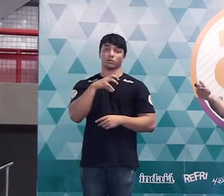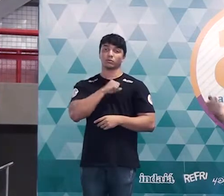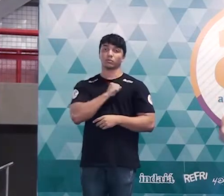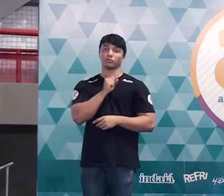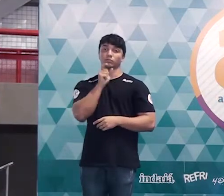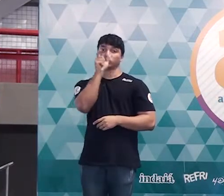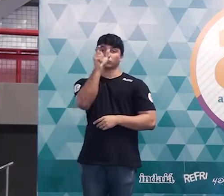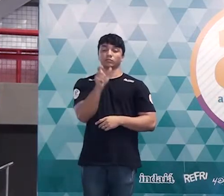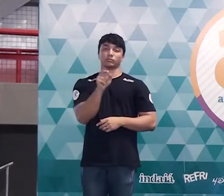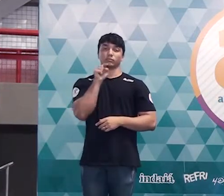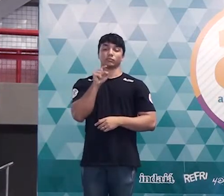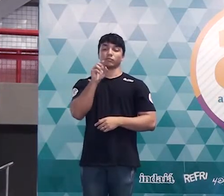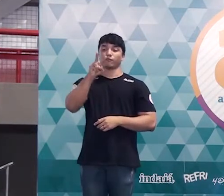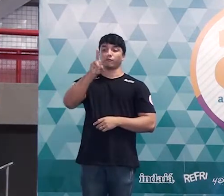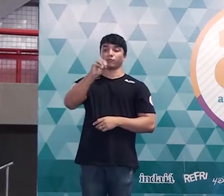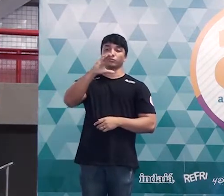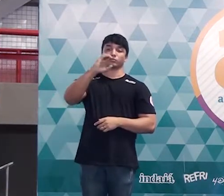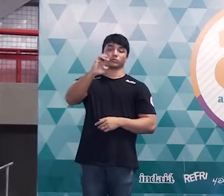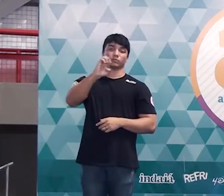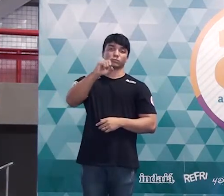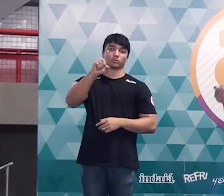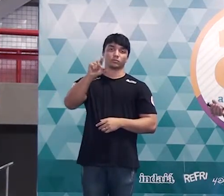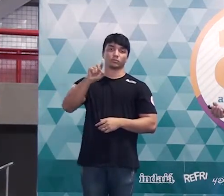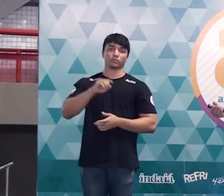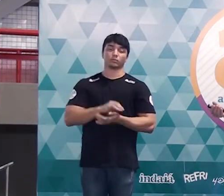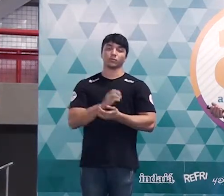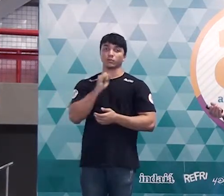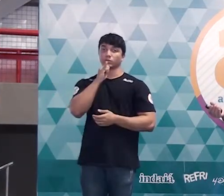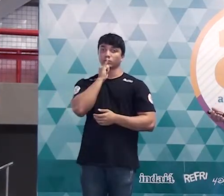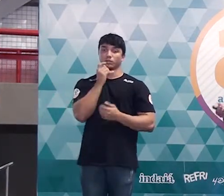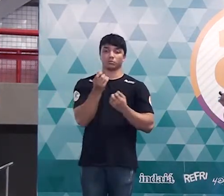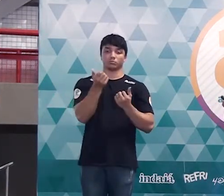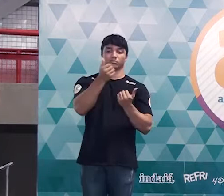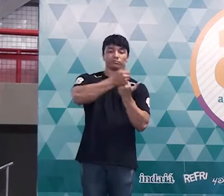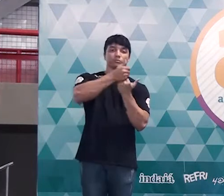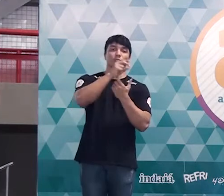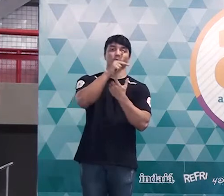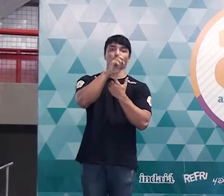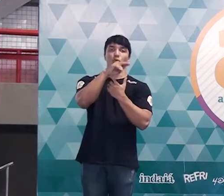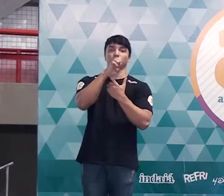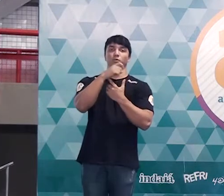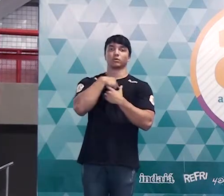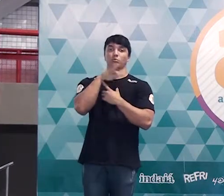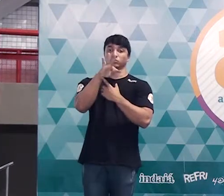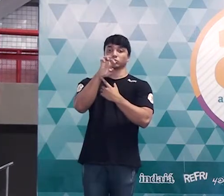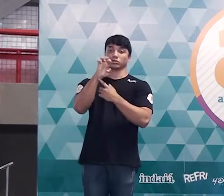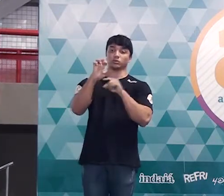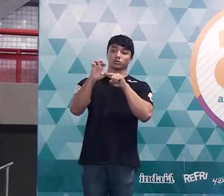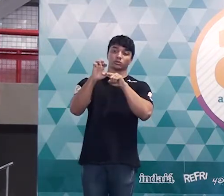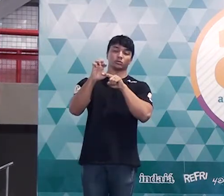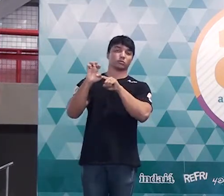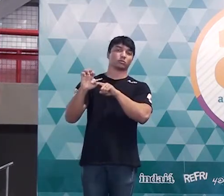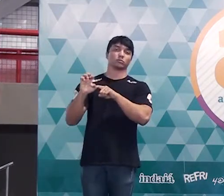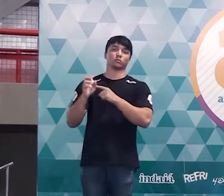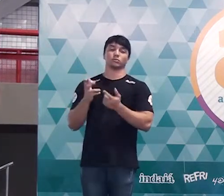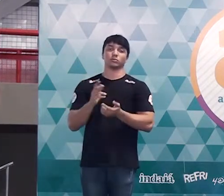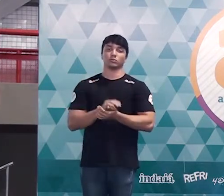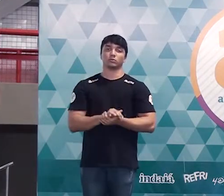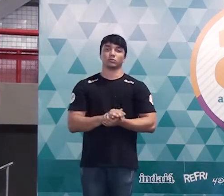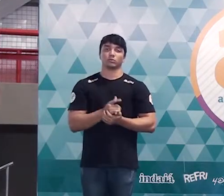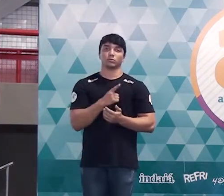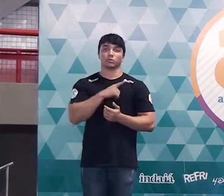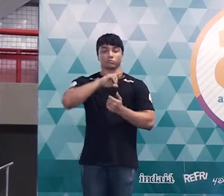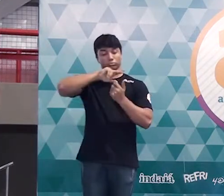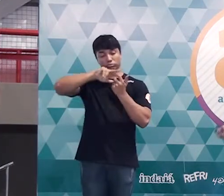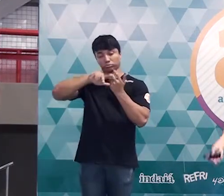amo você. Se mudar o pronome, pode dizer eu te amo. Meu povo,